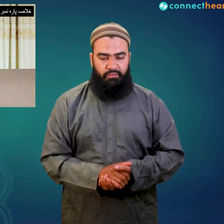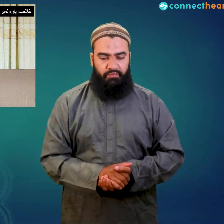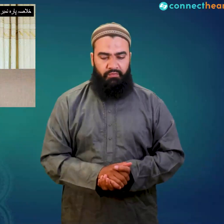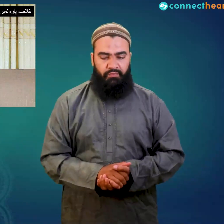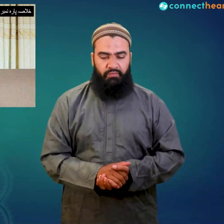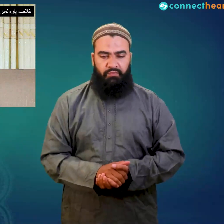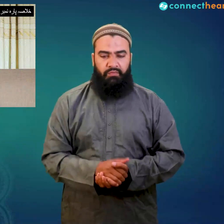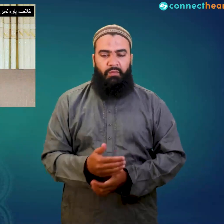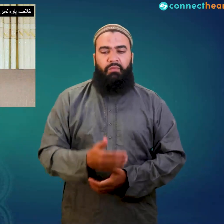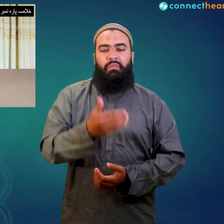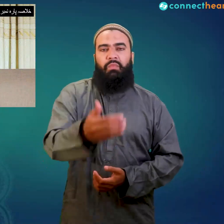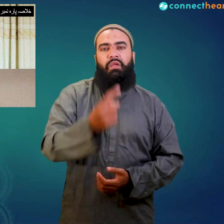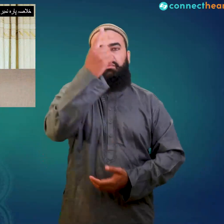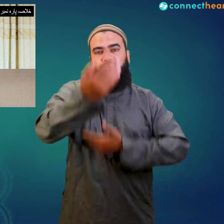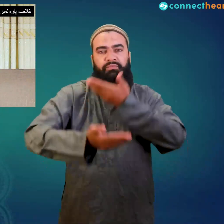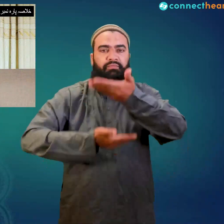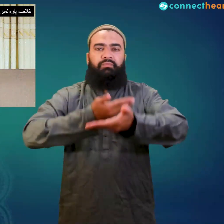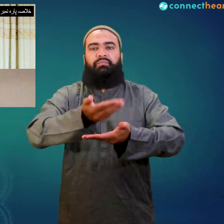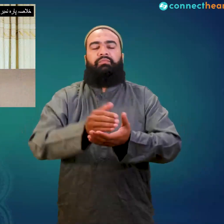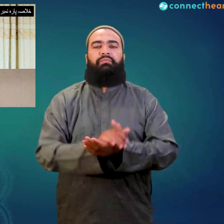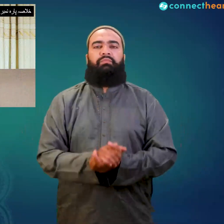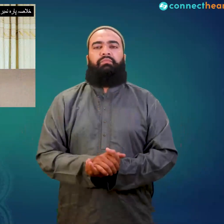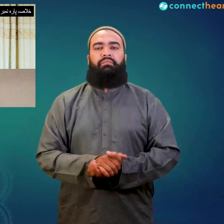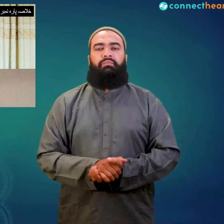اولئک یؤتون اجرہم مرتین۔